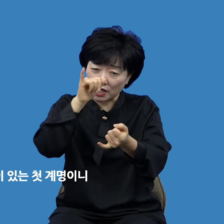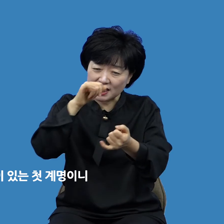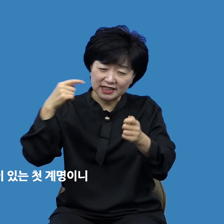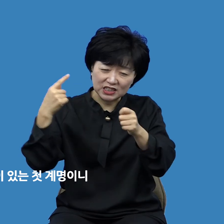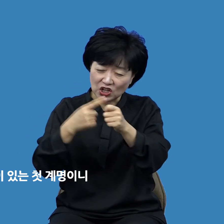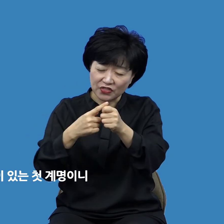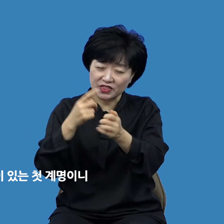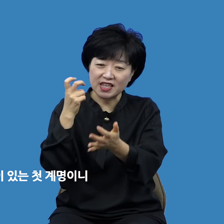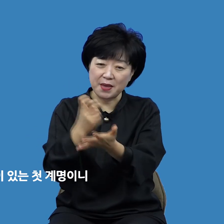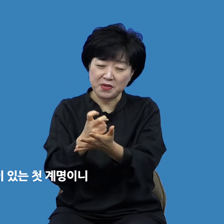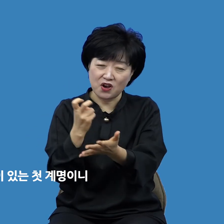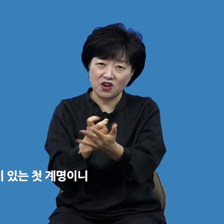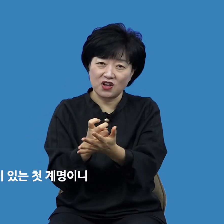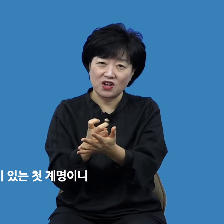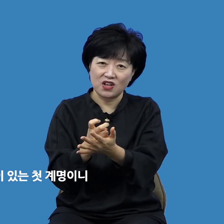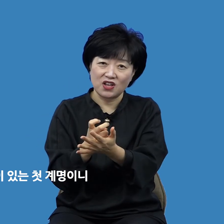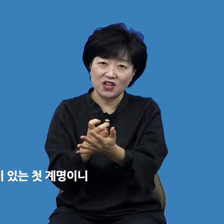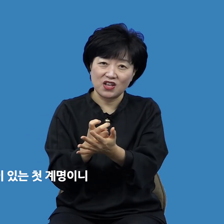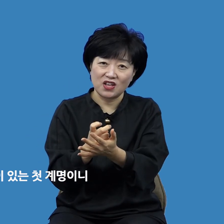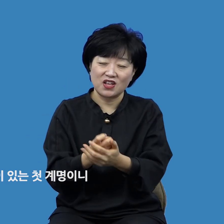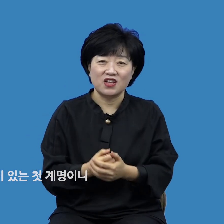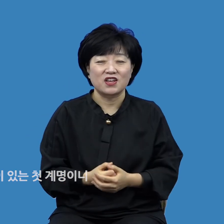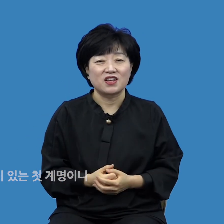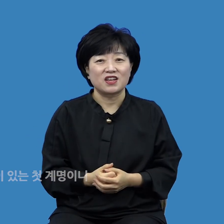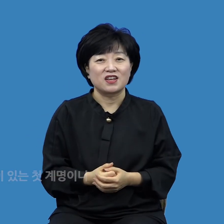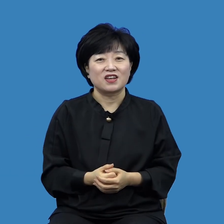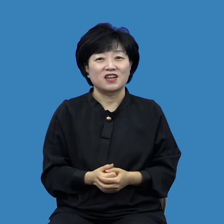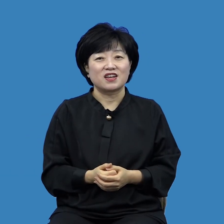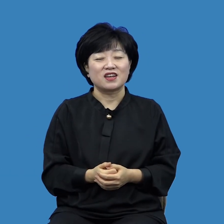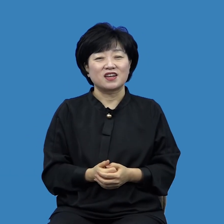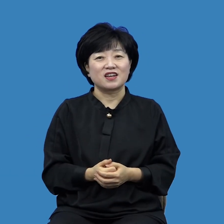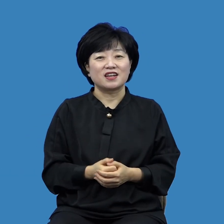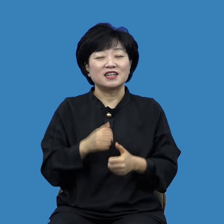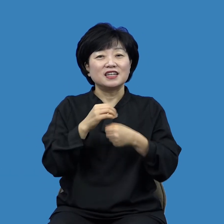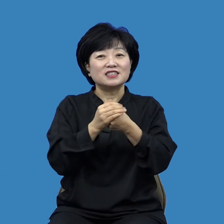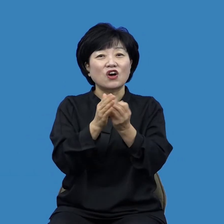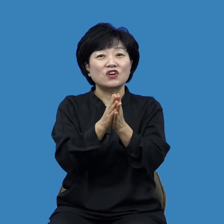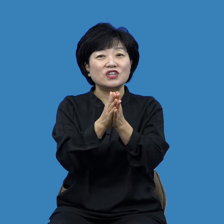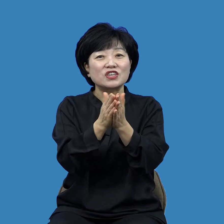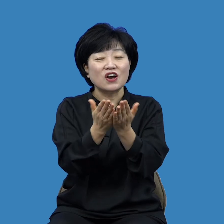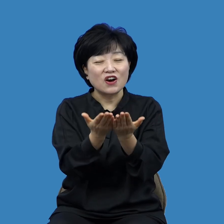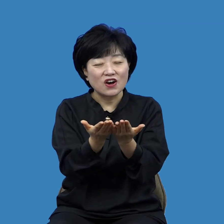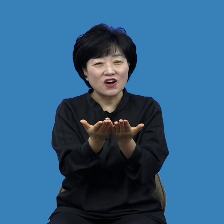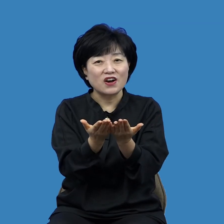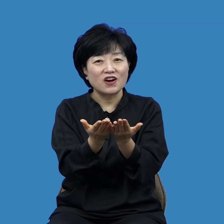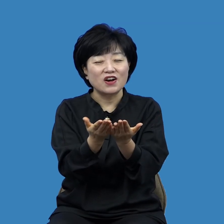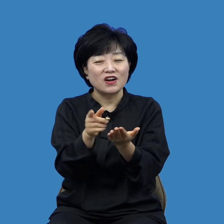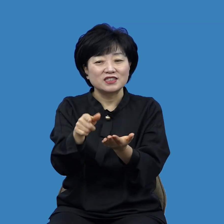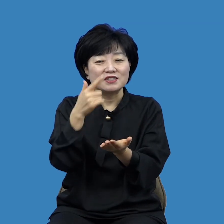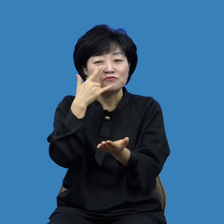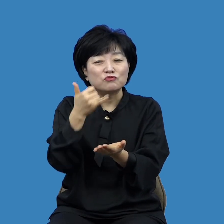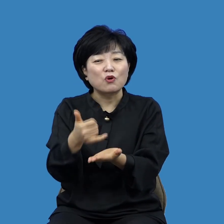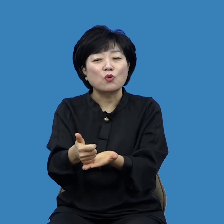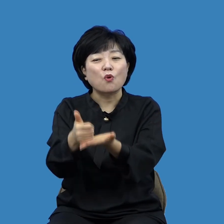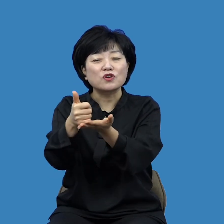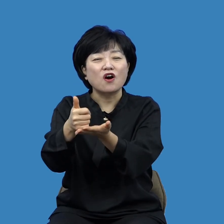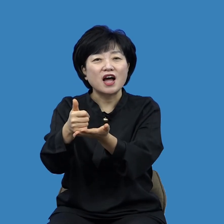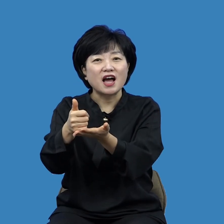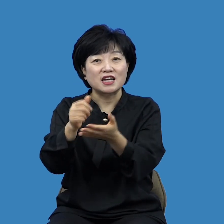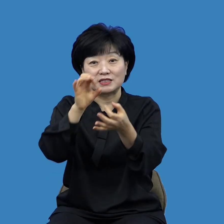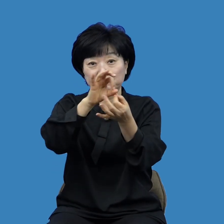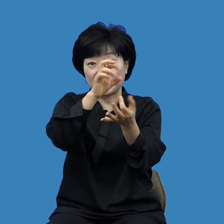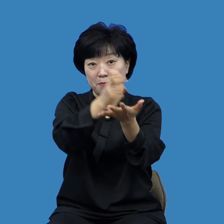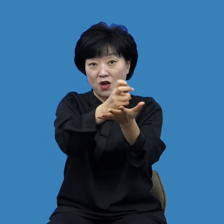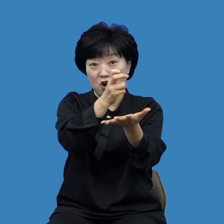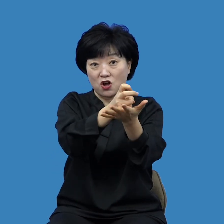계명이니. 이 성경이 이 내 내 부모를 공경하라는 것은 어디 나온 거예요? 10계명에